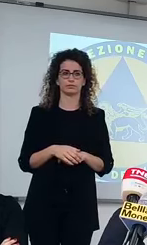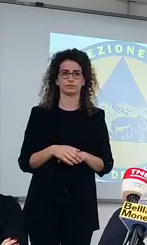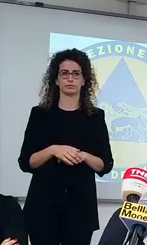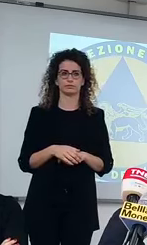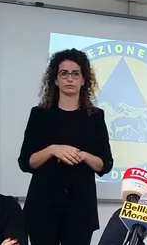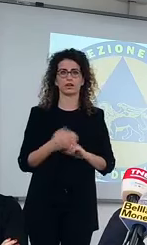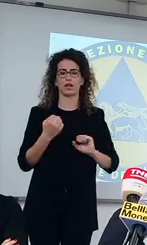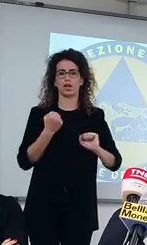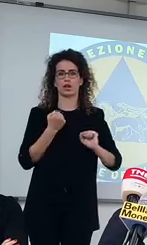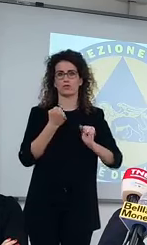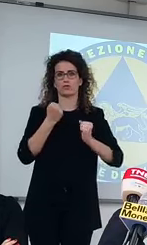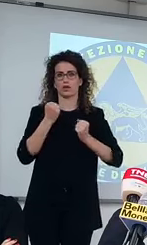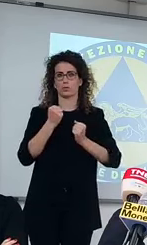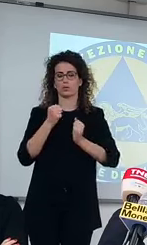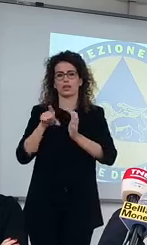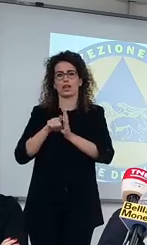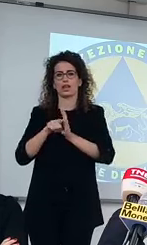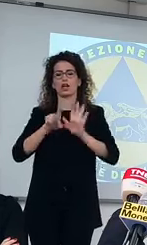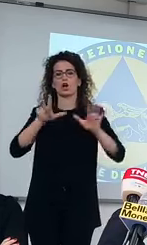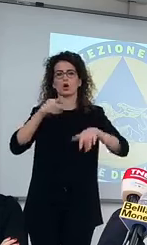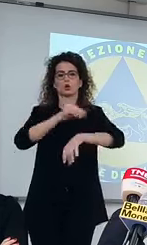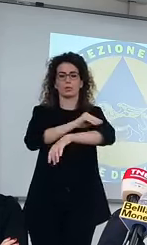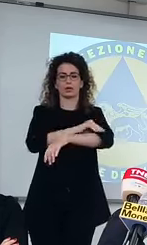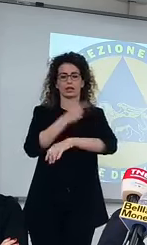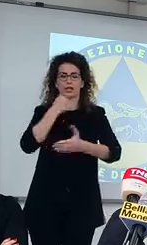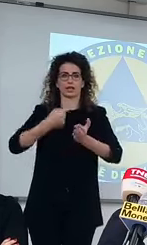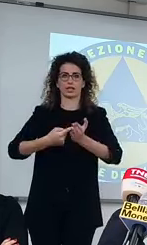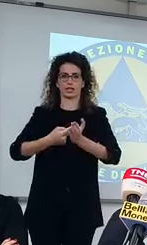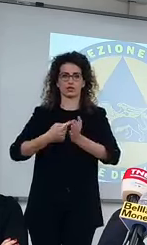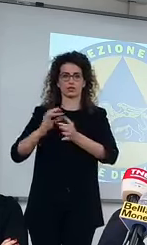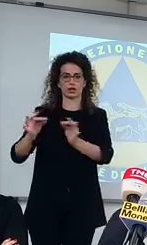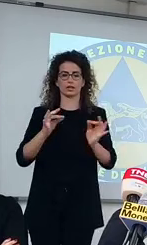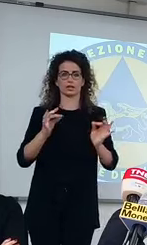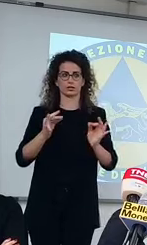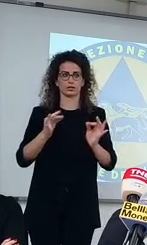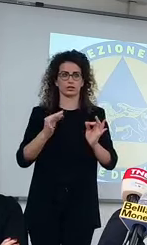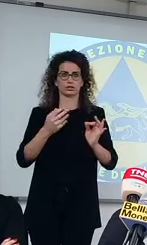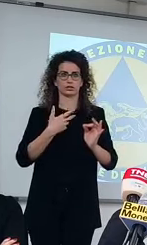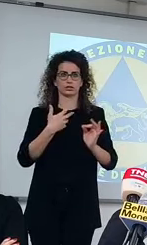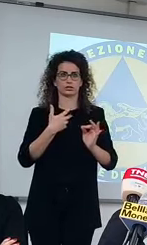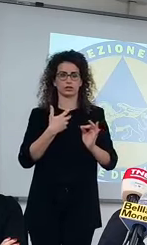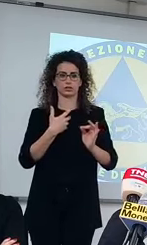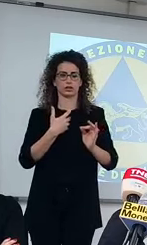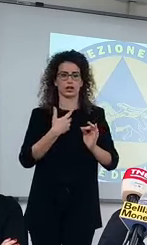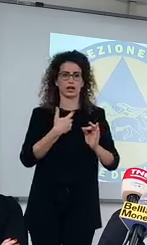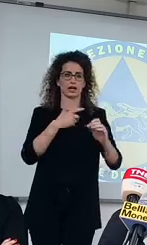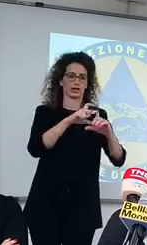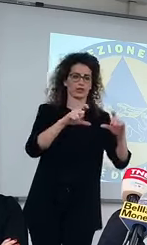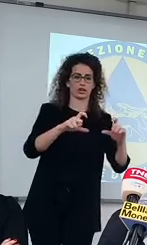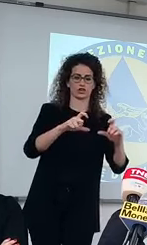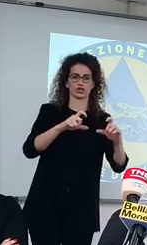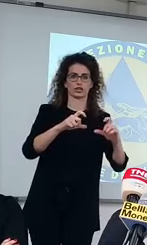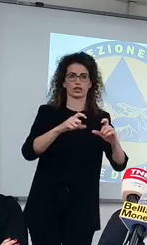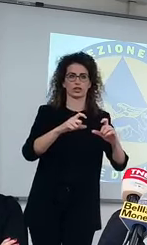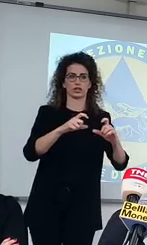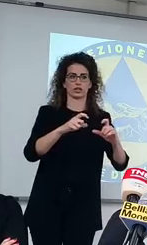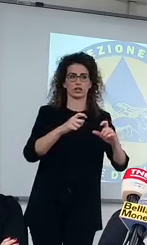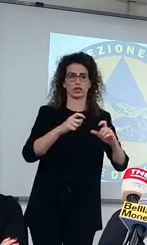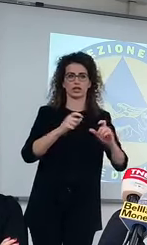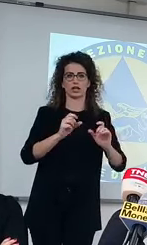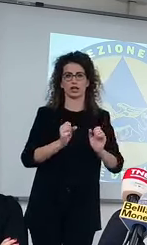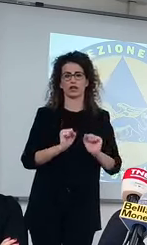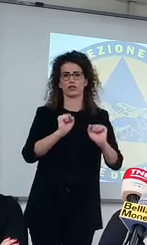dalla famosa circolare dell'8 aprile, nella quale si stabiliva, dopo tutto questo altalenante posizione sui vaccini a vettore virale,